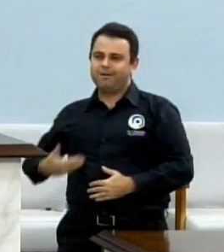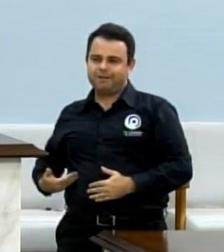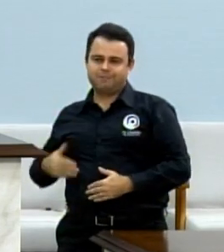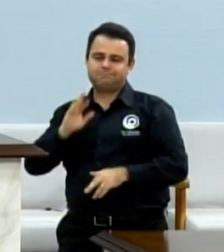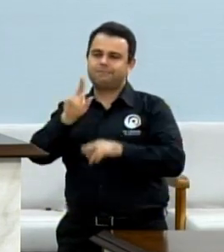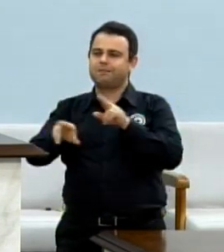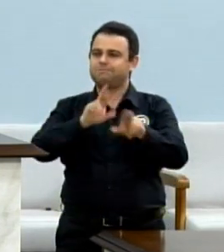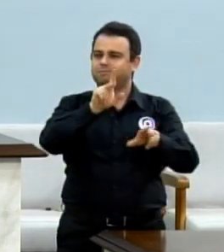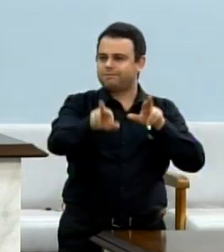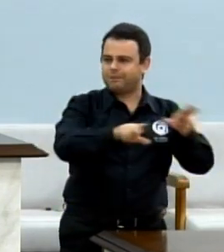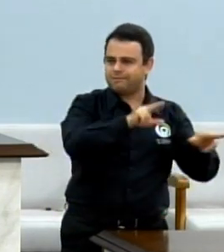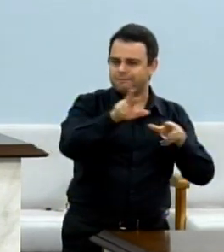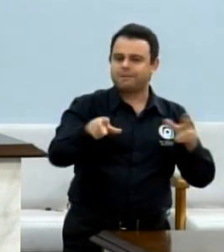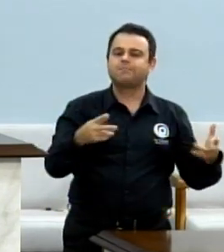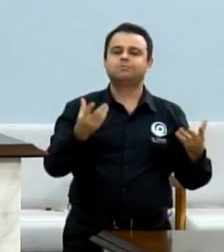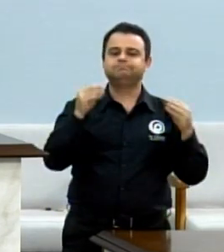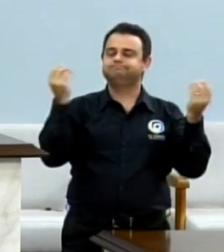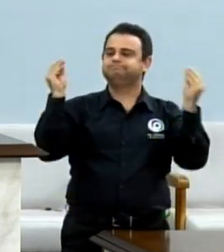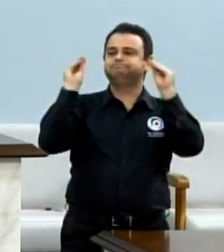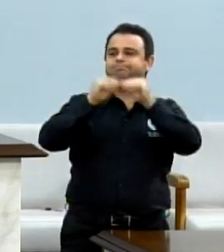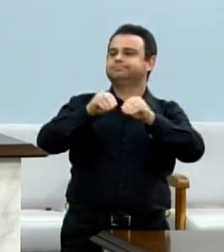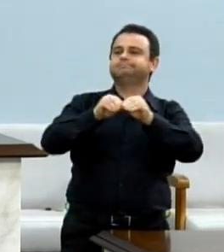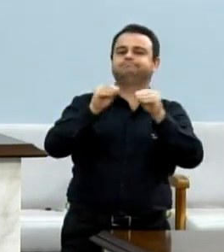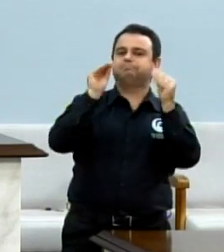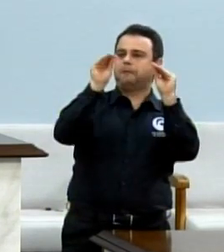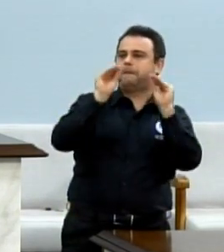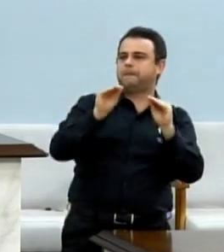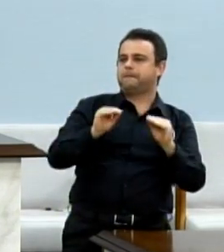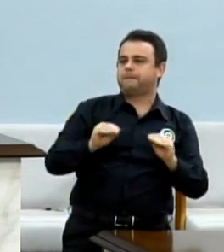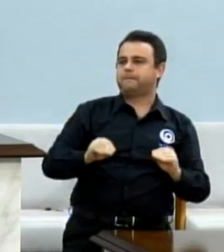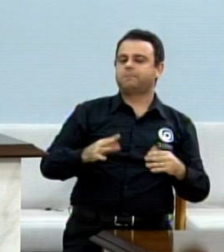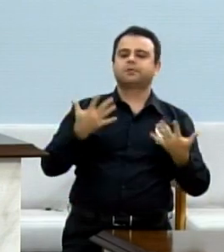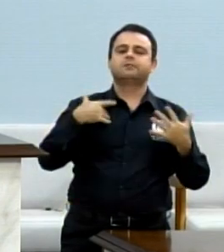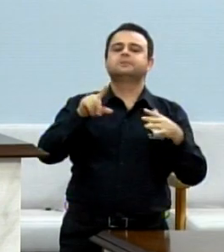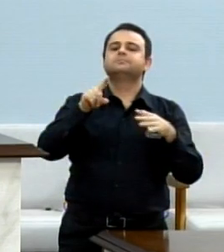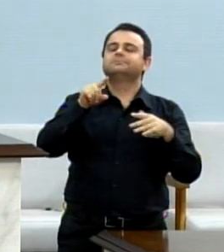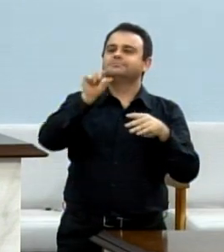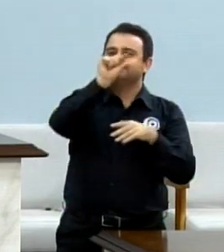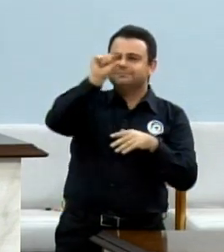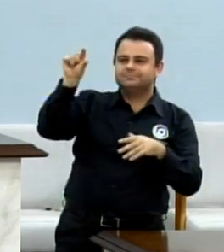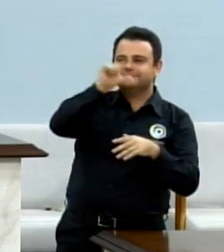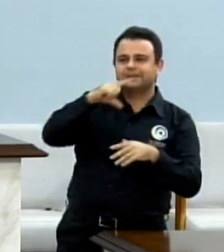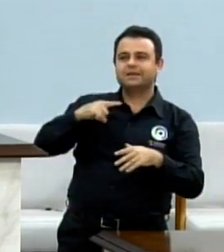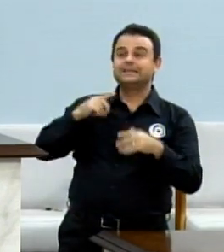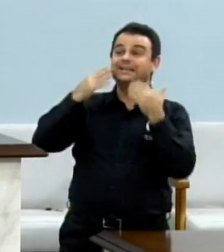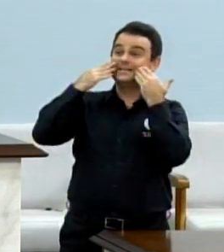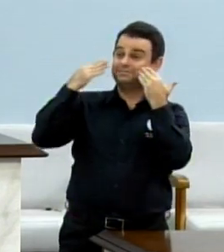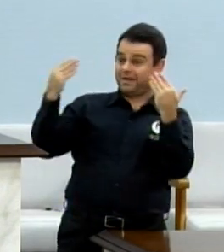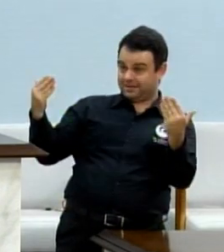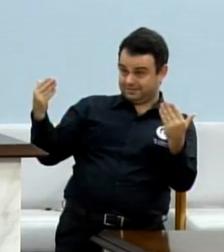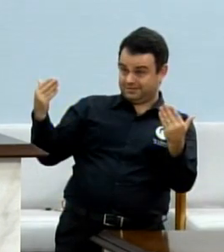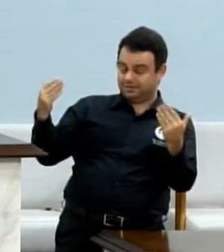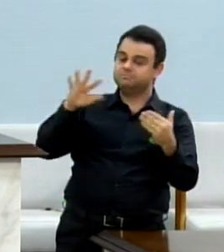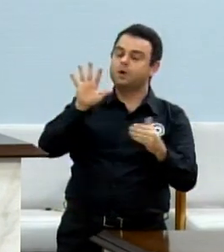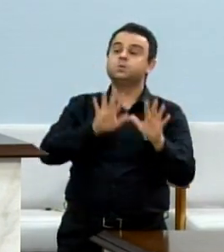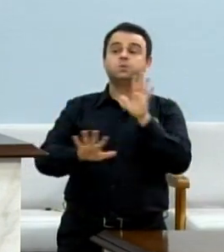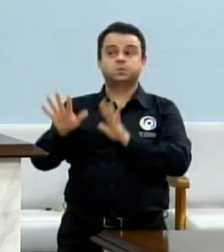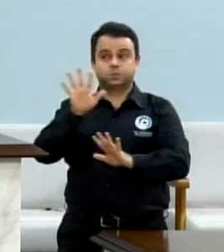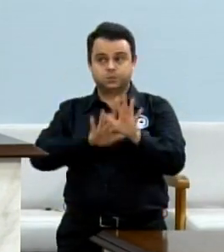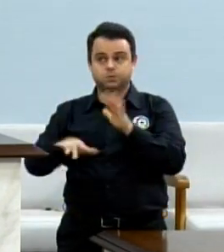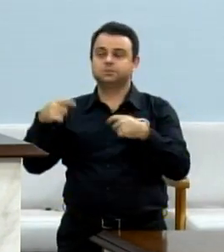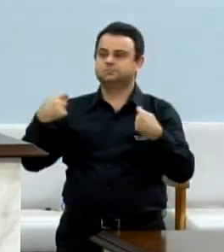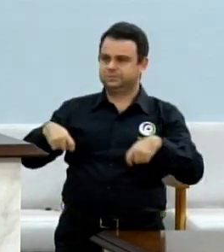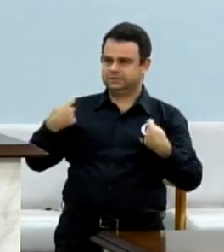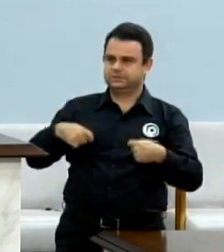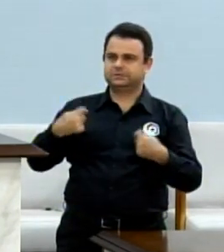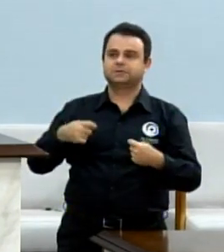finalidade, segurança, prevenção, proteção de dados, nós temos a transparência. Julgo que com a finalidade, são dois pilares